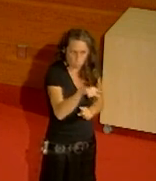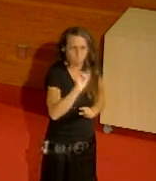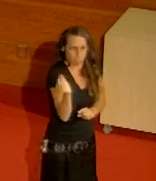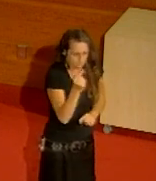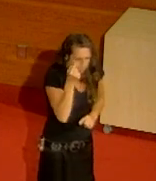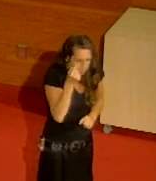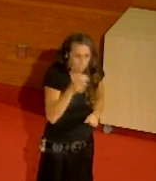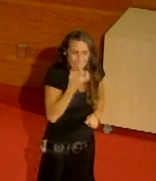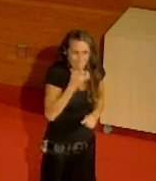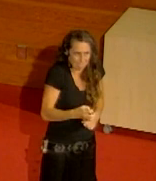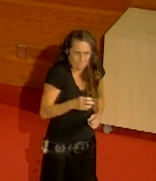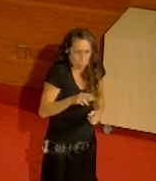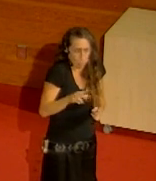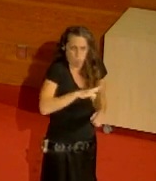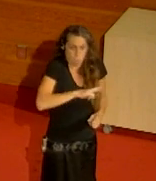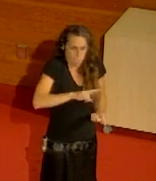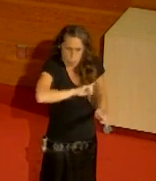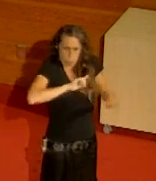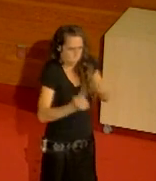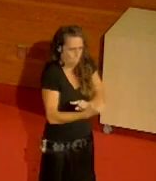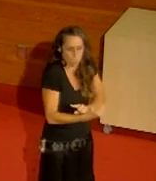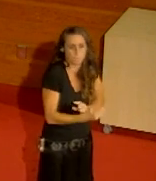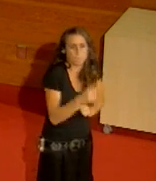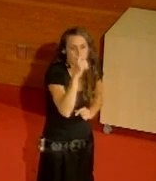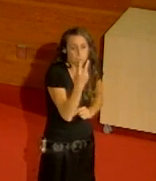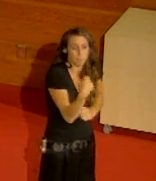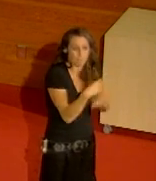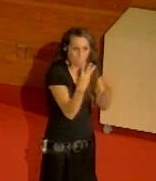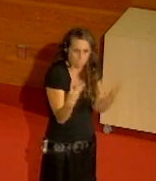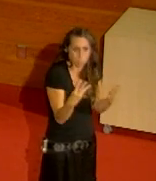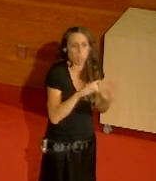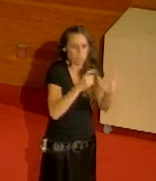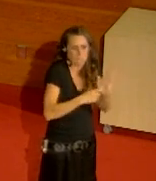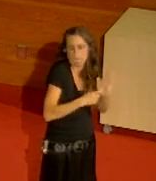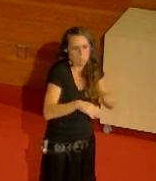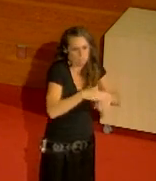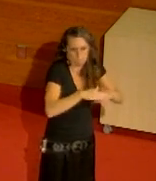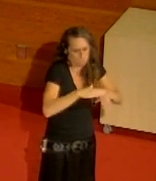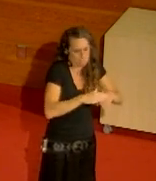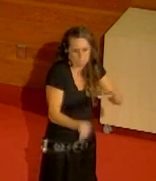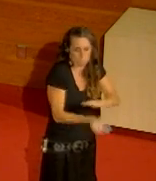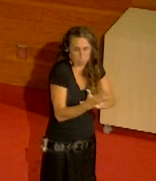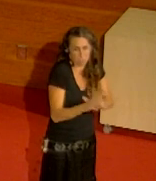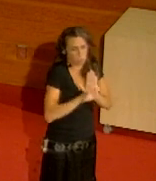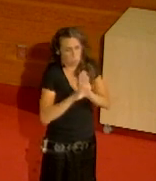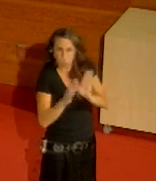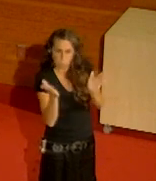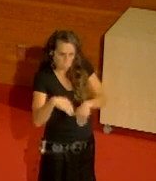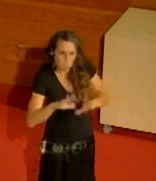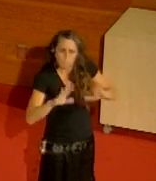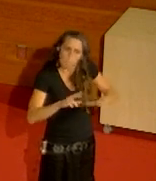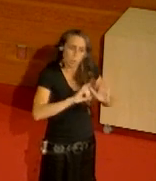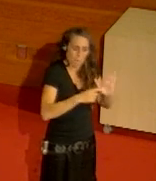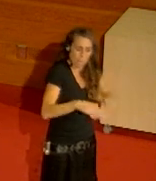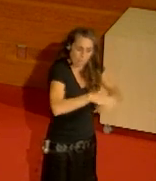y es que en el año 2018 se aprobó una ley básica en Israel mi constitución pero las leyes básicas que son unas pocas leyes tienen Rango